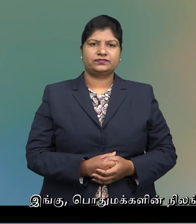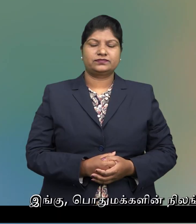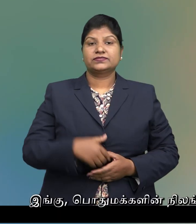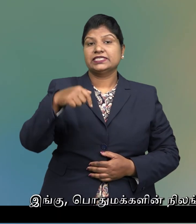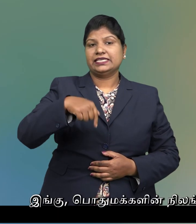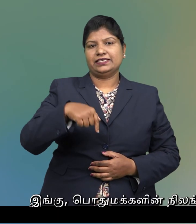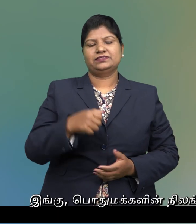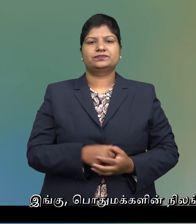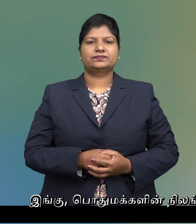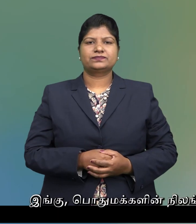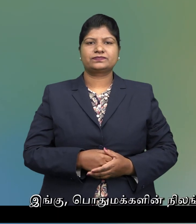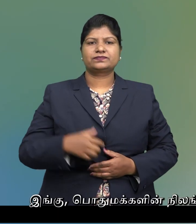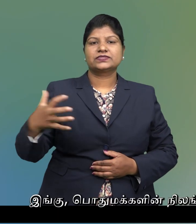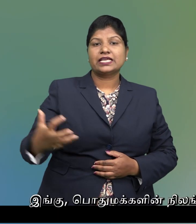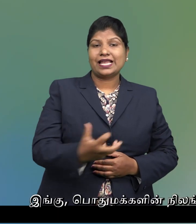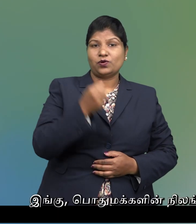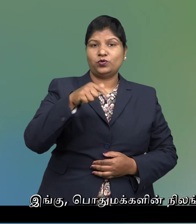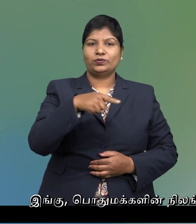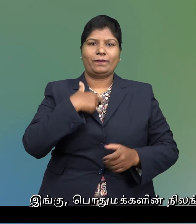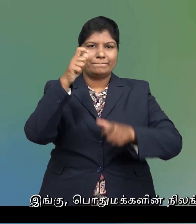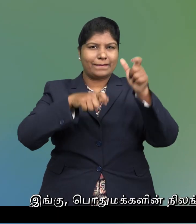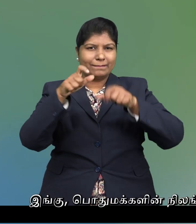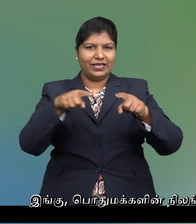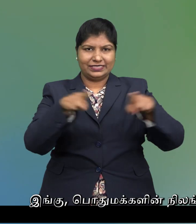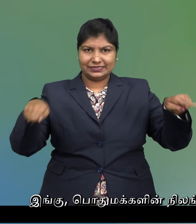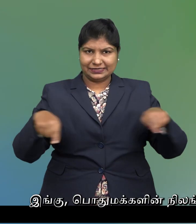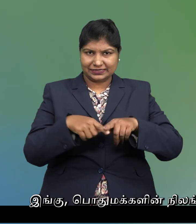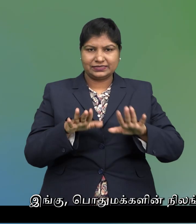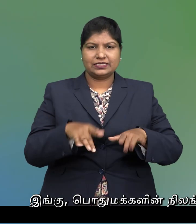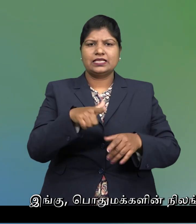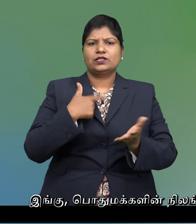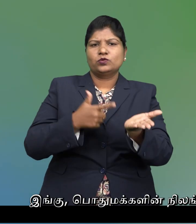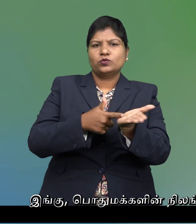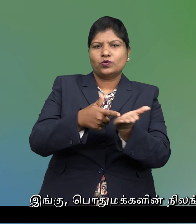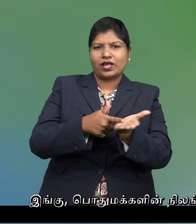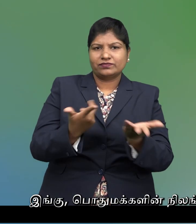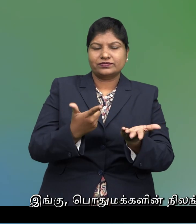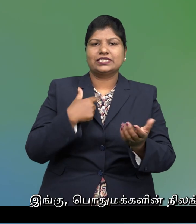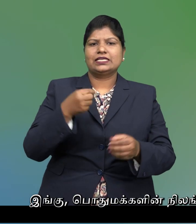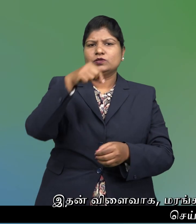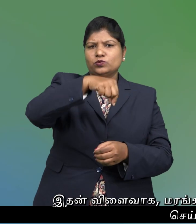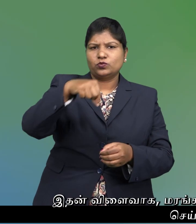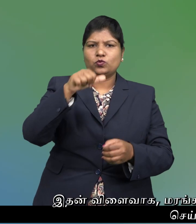இங்கு பொதுமக்களின் நிலங்களை ஆக்கிரமித்து விவசாயம் செய்வது வழக்கம். இதன்